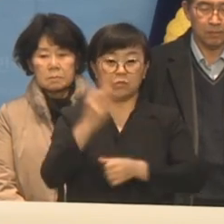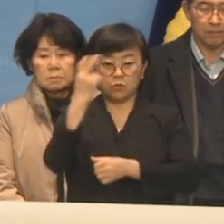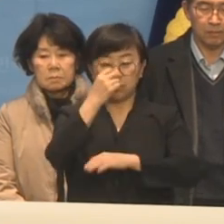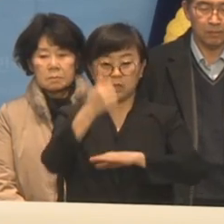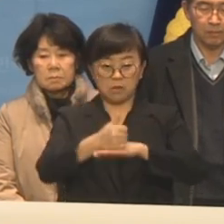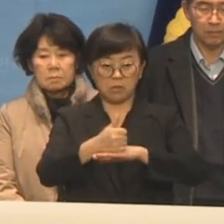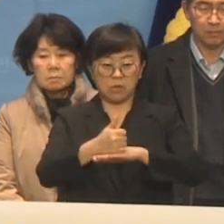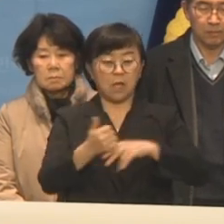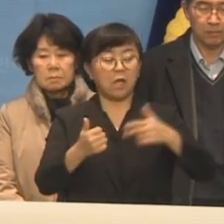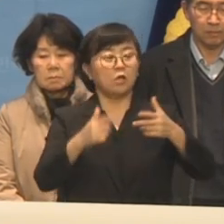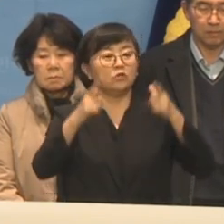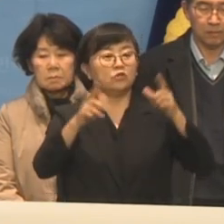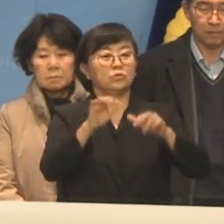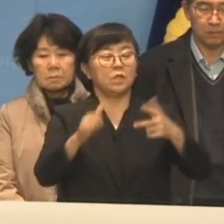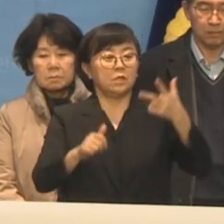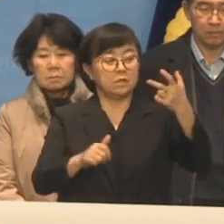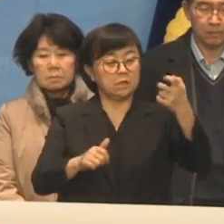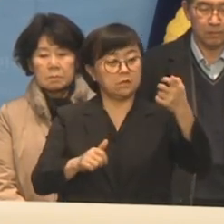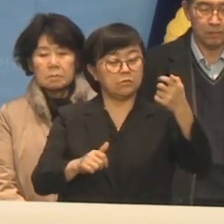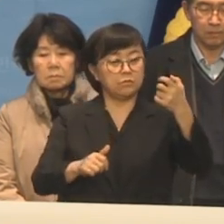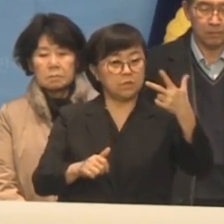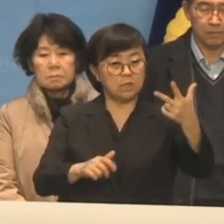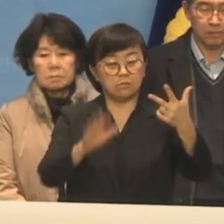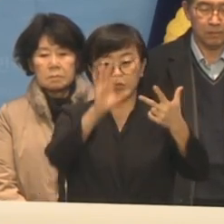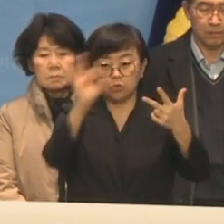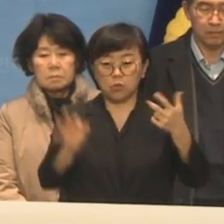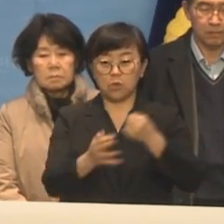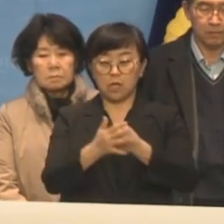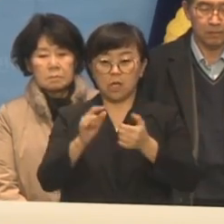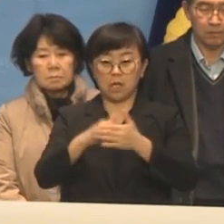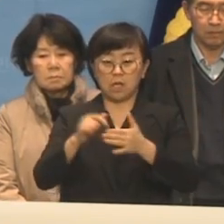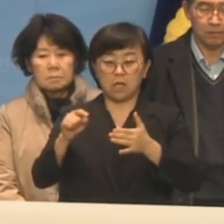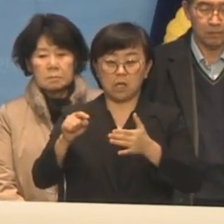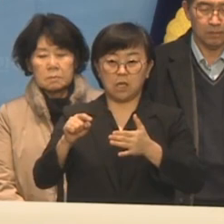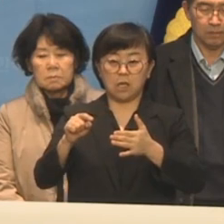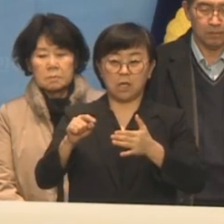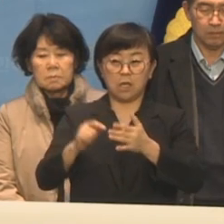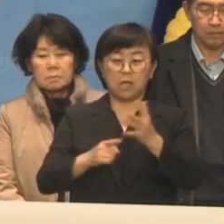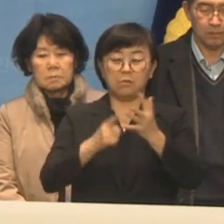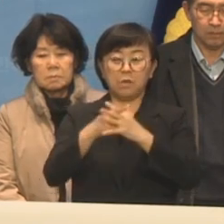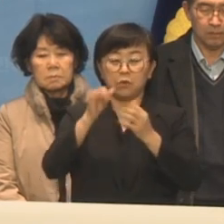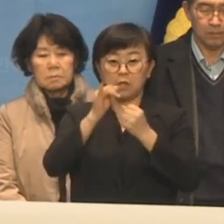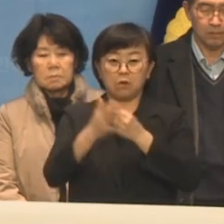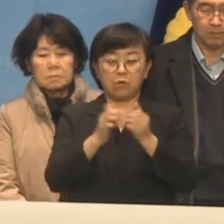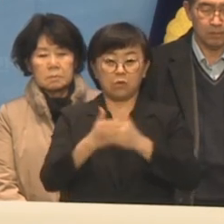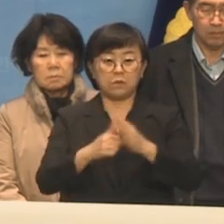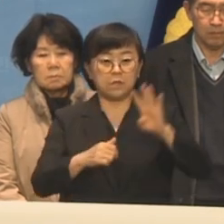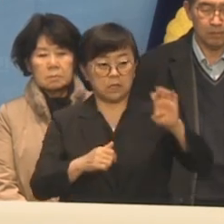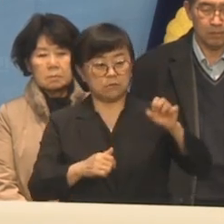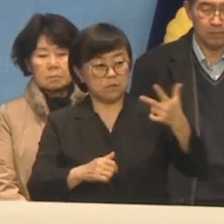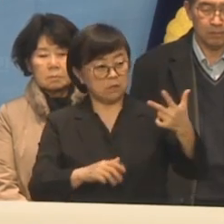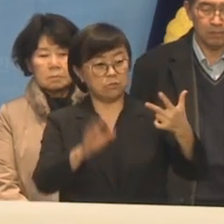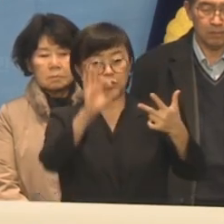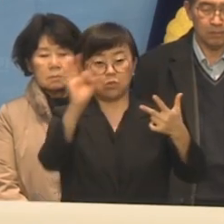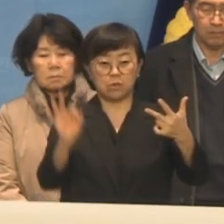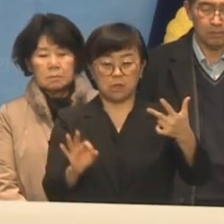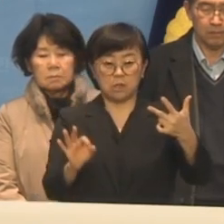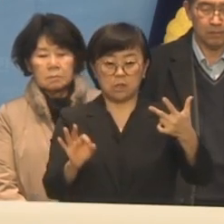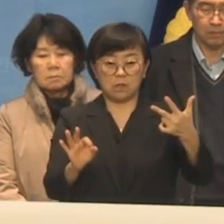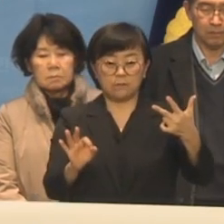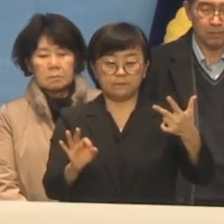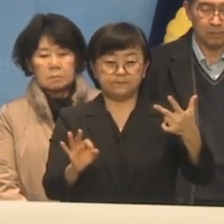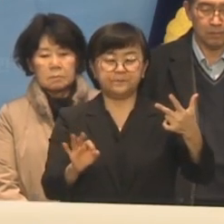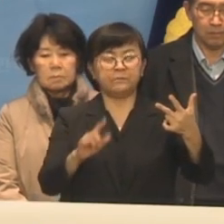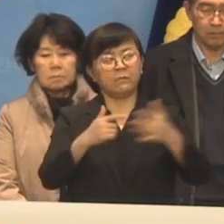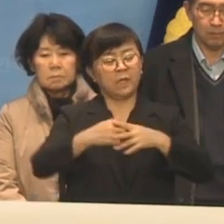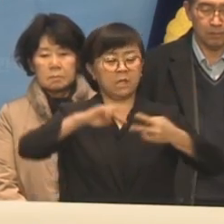주민들의 77%가 삼중수소에 피폭되어 있고 그리고 조사 주민의 47%가 염색체